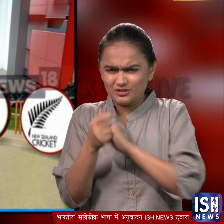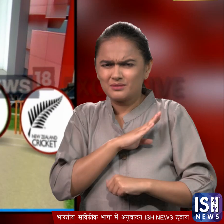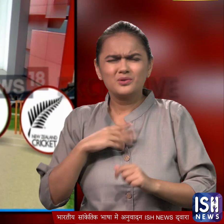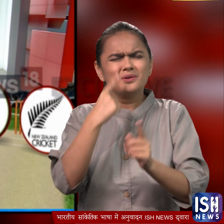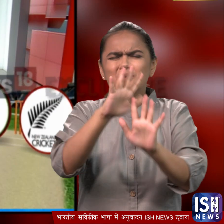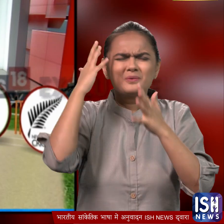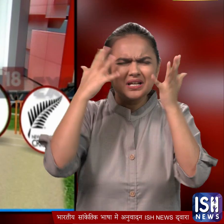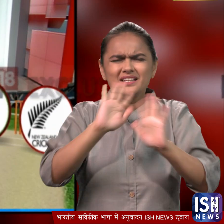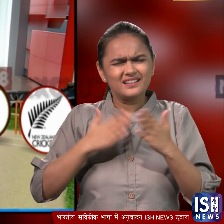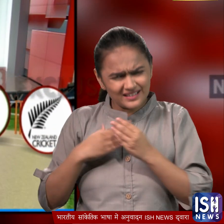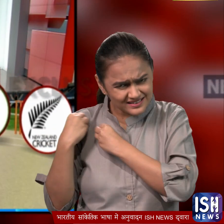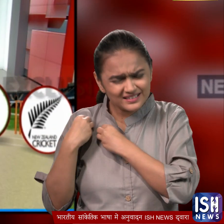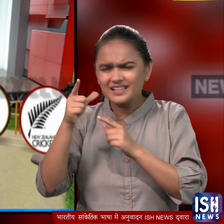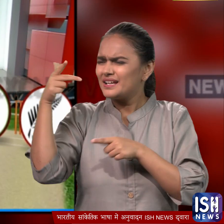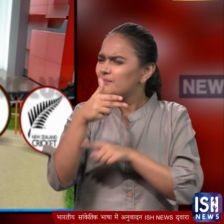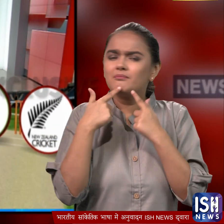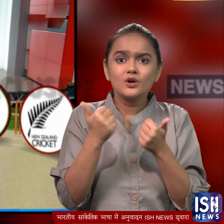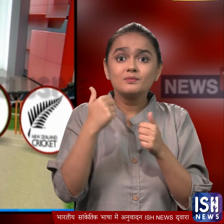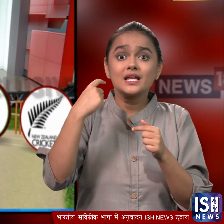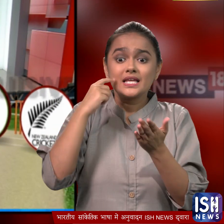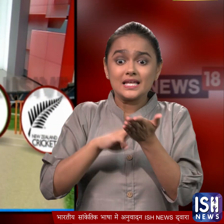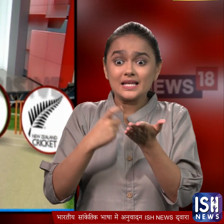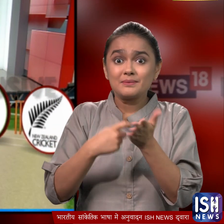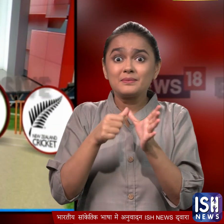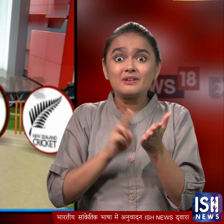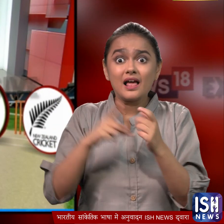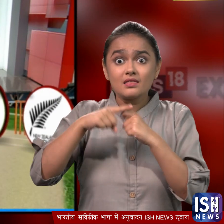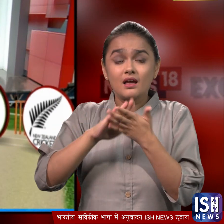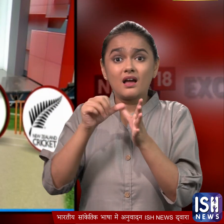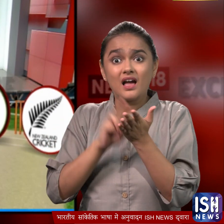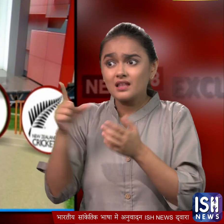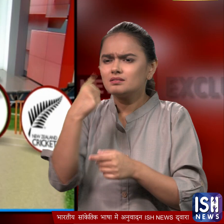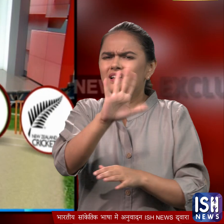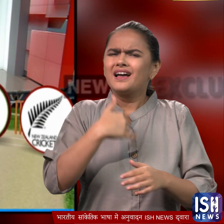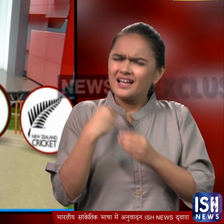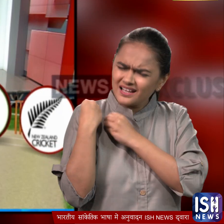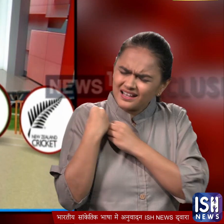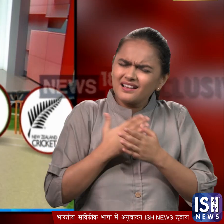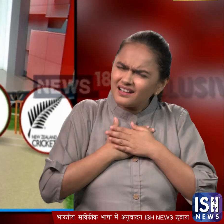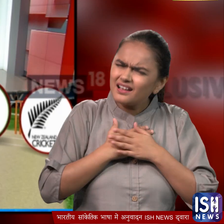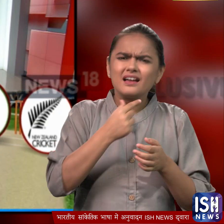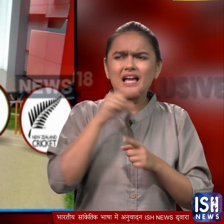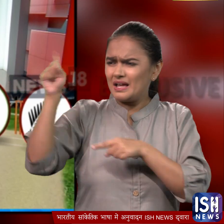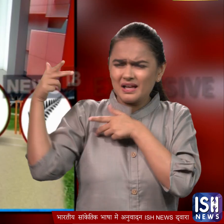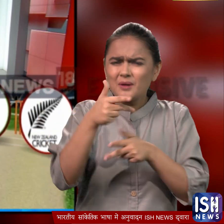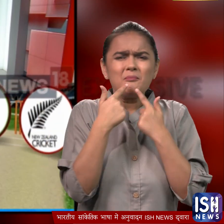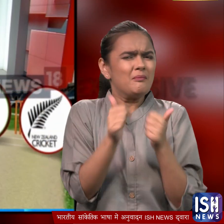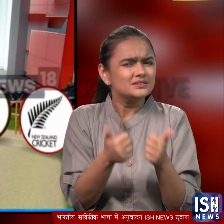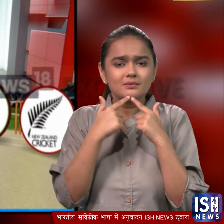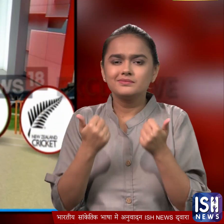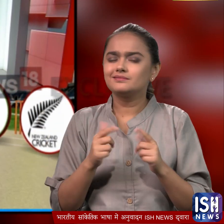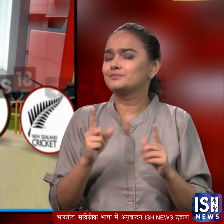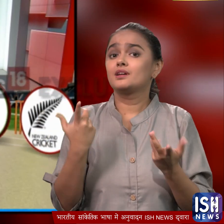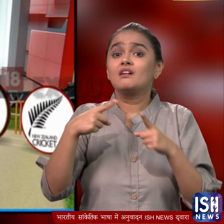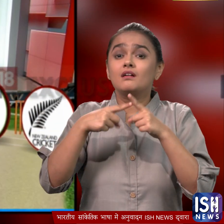का जो क्रिकेट बोर्ड है, उसने सुरक्षा का भरोसा दिया। यही नहीं, खुद इमरान खान ने टीम से बात कर यह यकीन दिलाने की कोशिश की कि